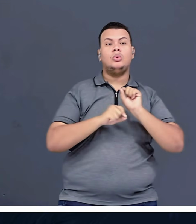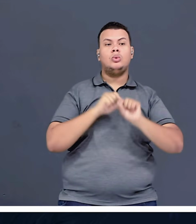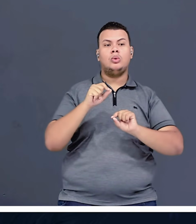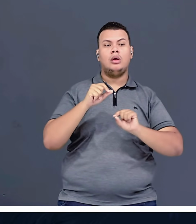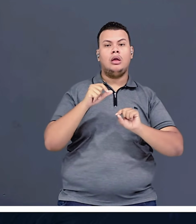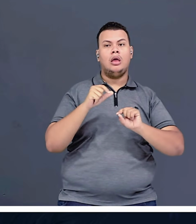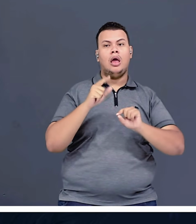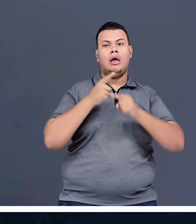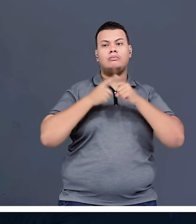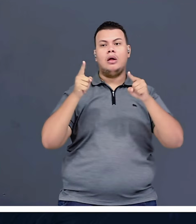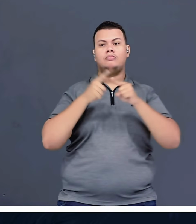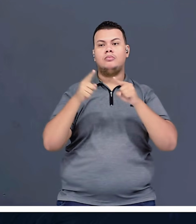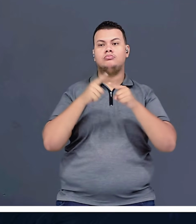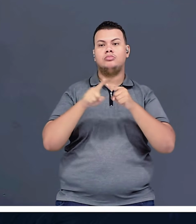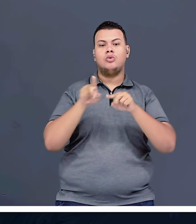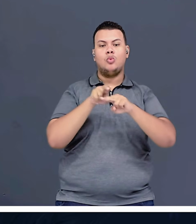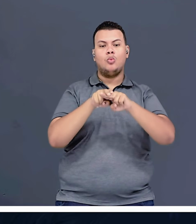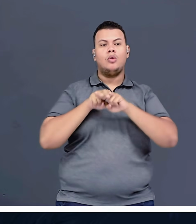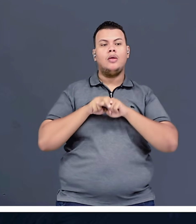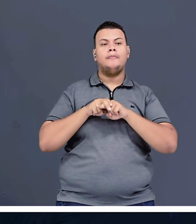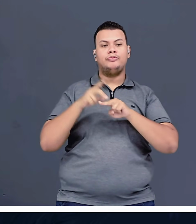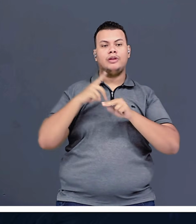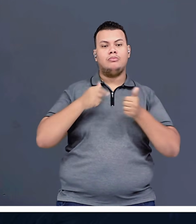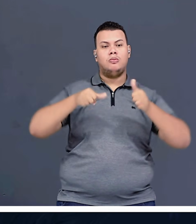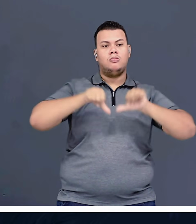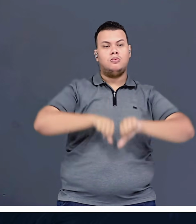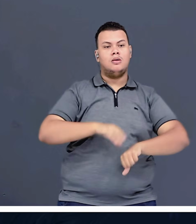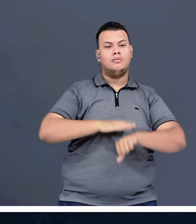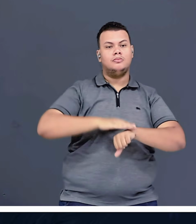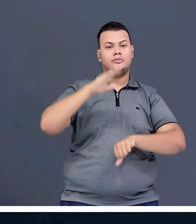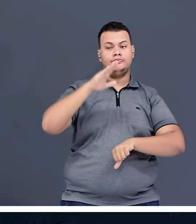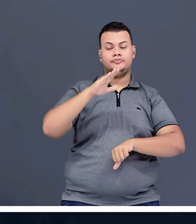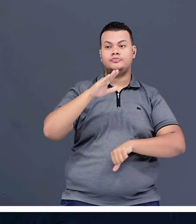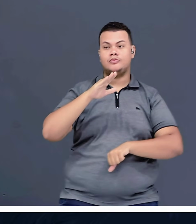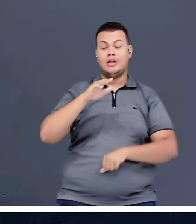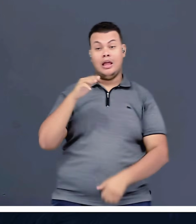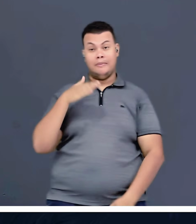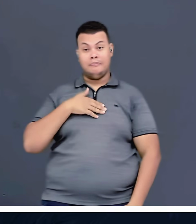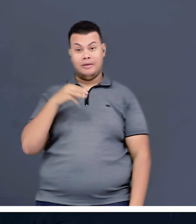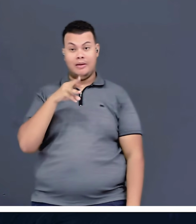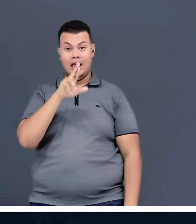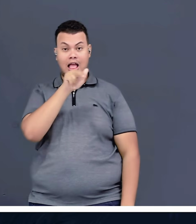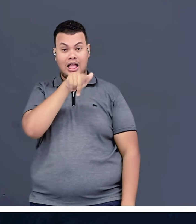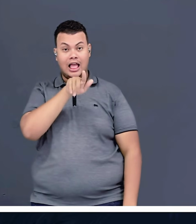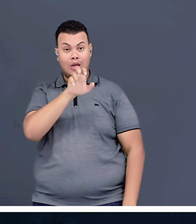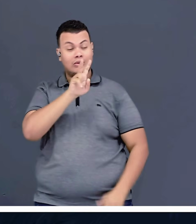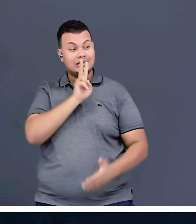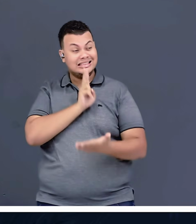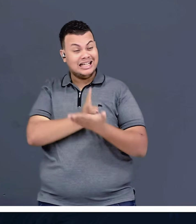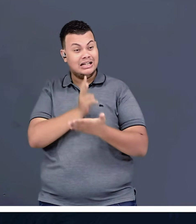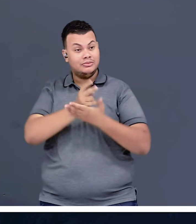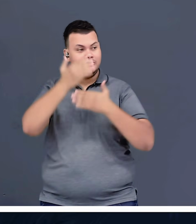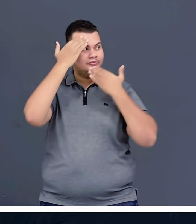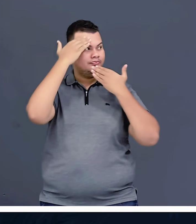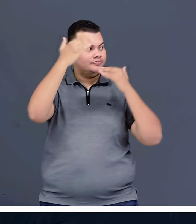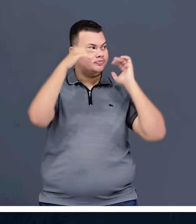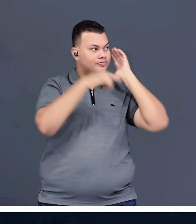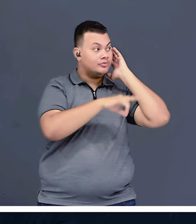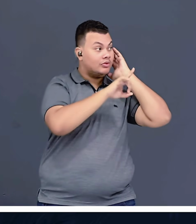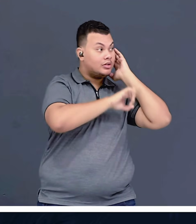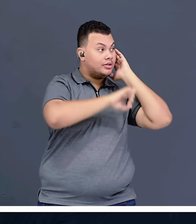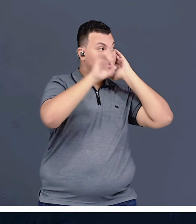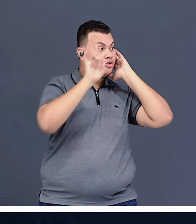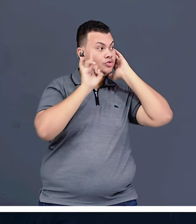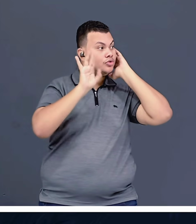mais escassez. Aprenda esse princípio. A dona Raquel sempre agradeceu. E naquele dia só